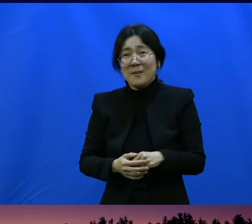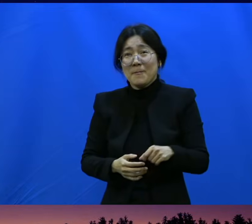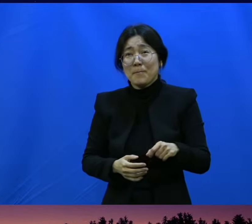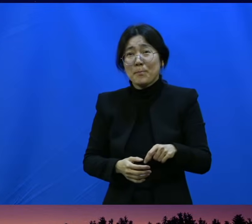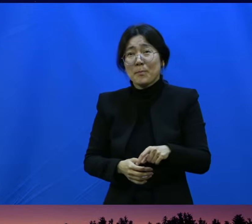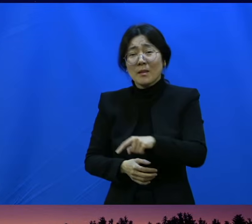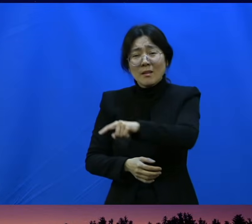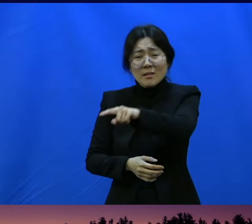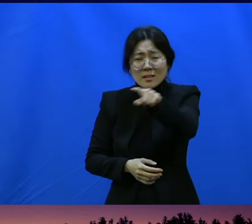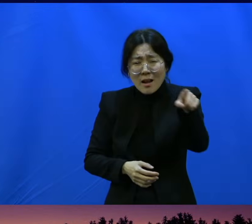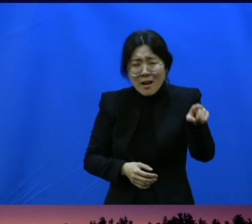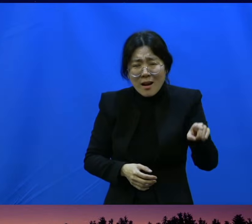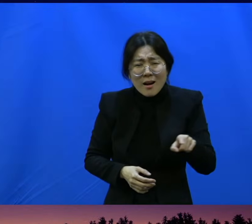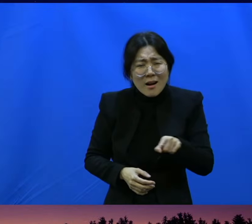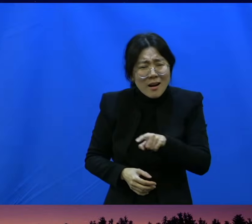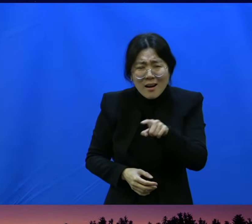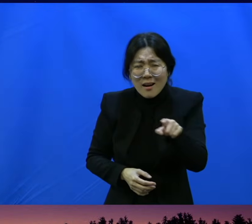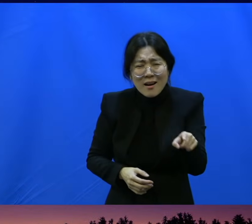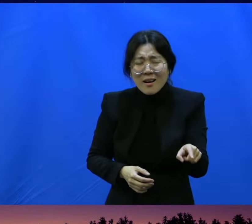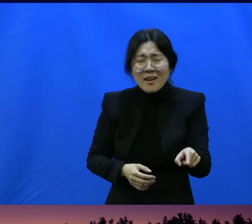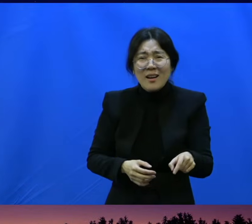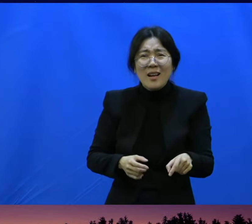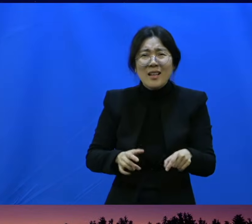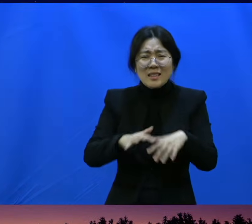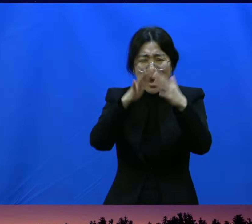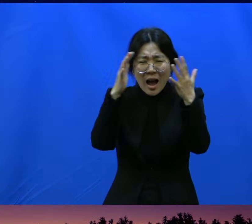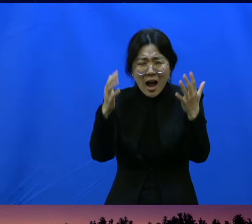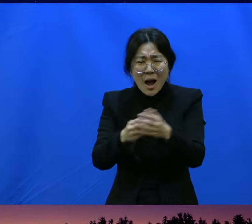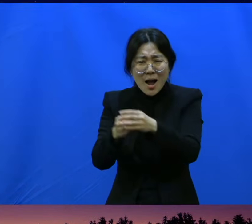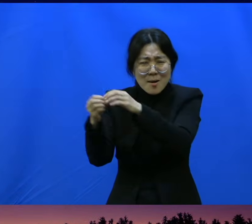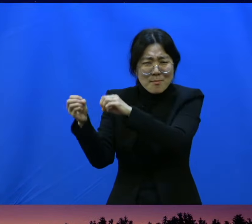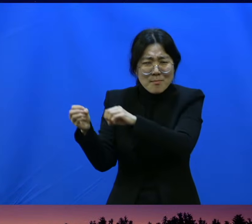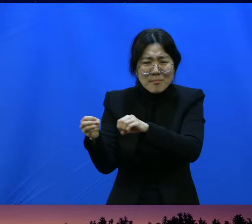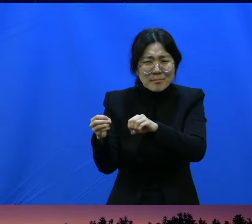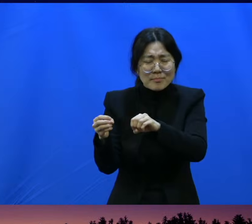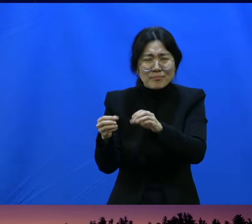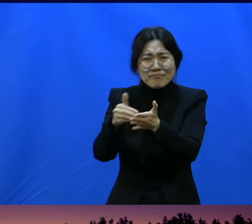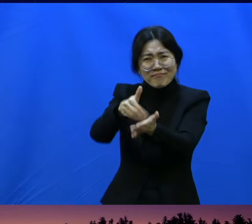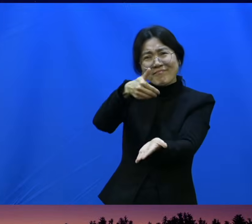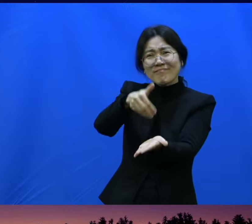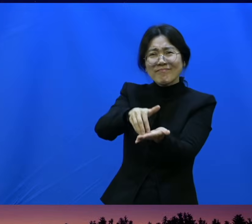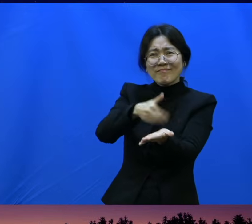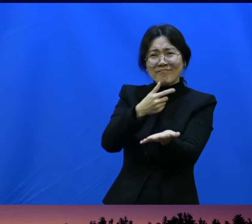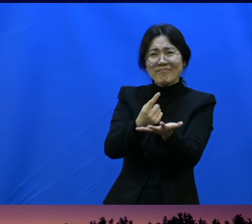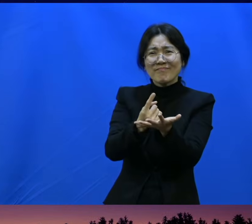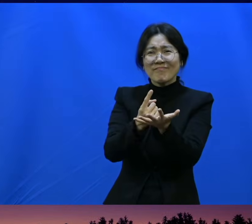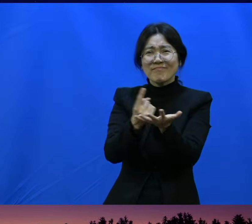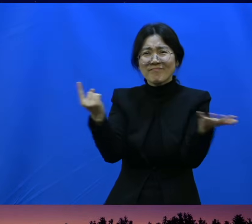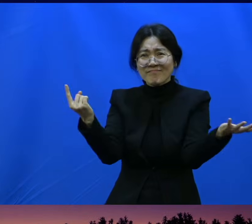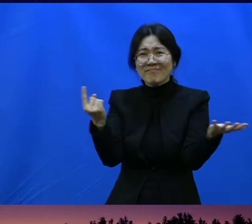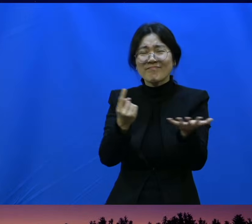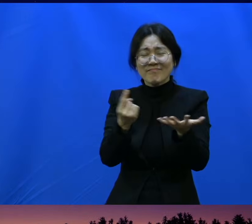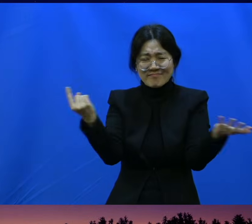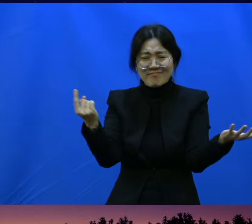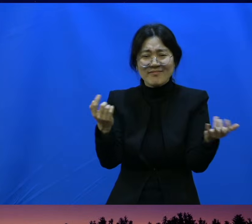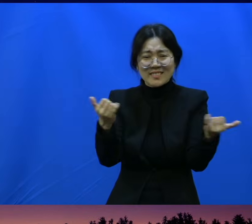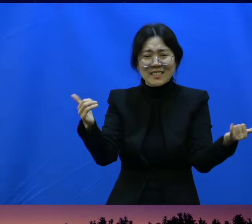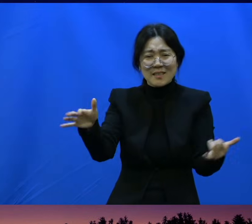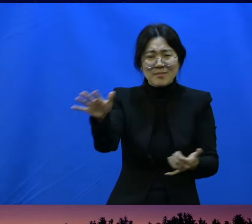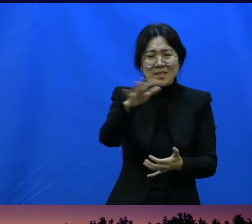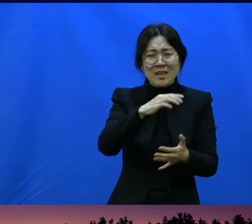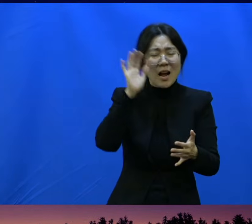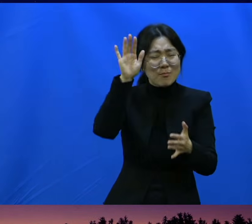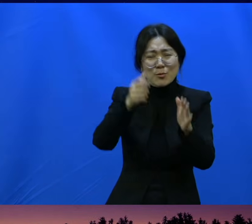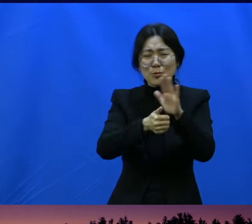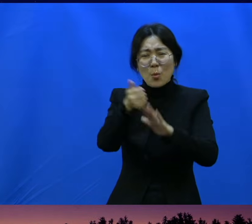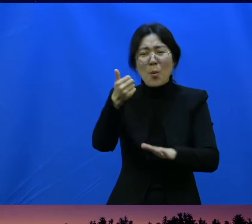그들을 누가 돌봐주겠습니까? 외로운 사람들이에요. 버림받은 감정으로 꽉 차 있는 사람들, 소망이 전혀 없는 사람들이에요.